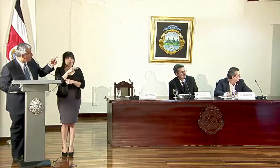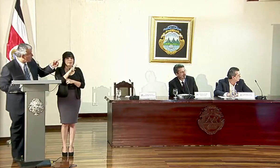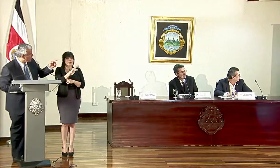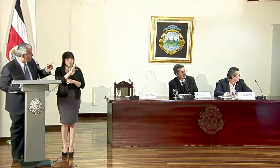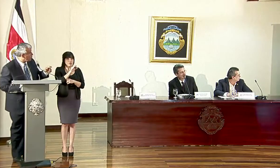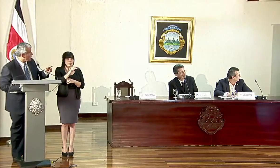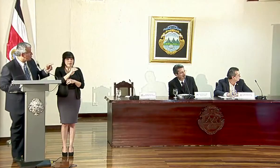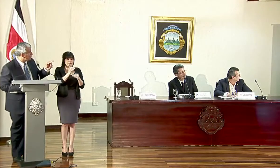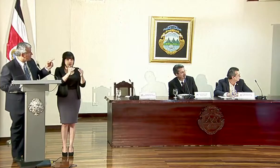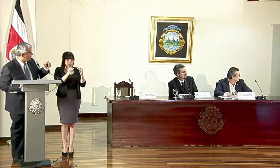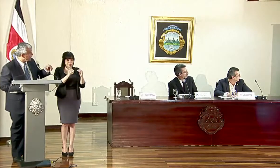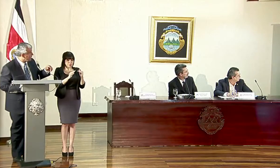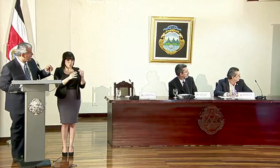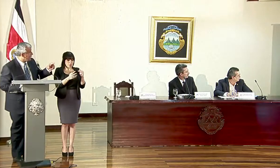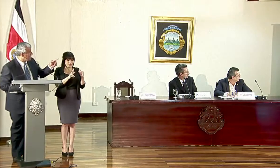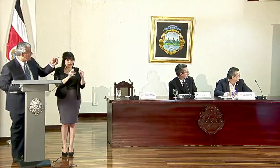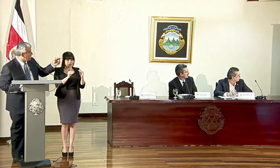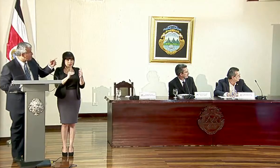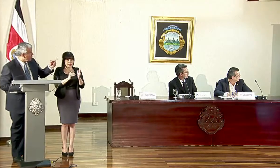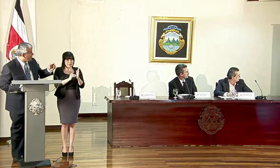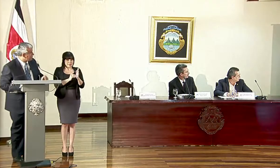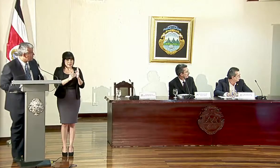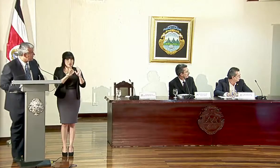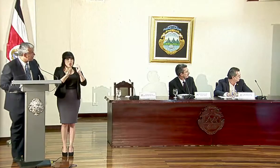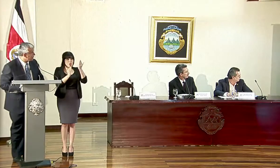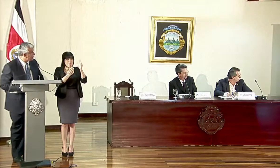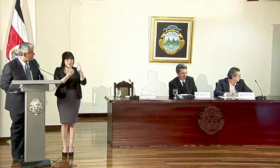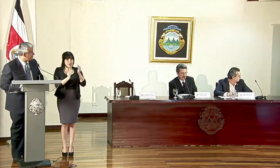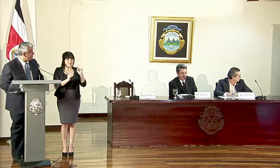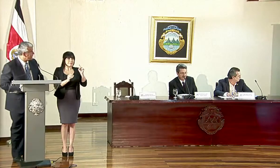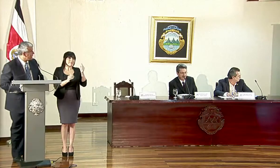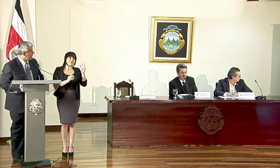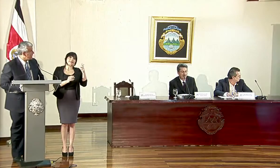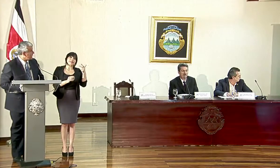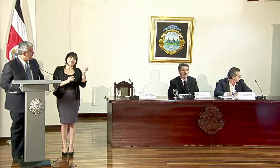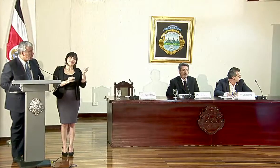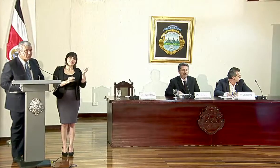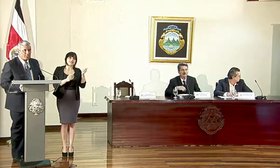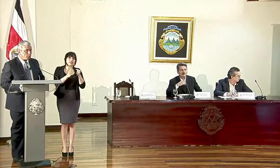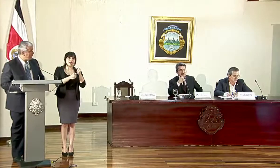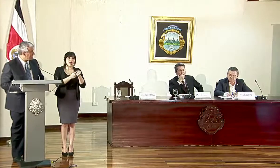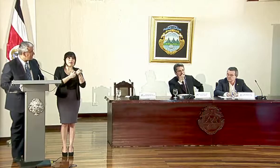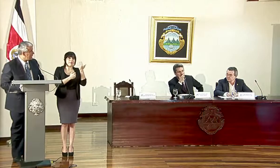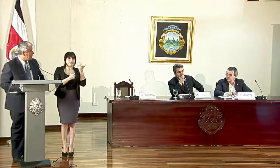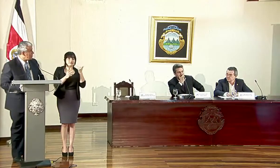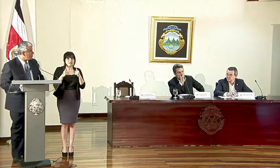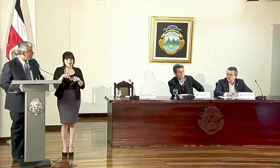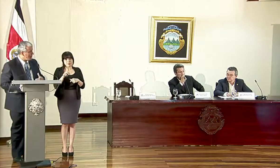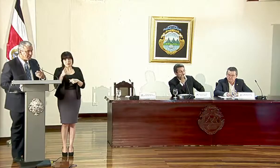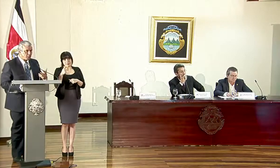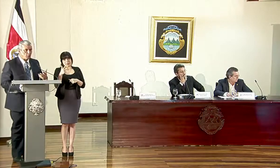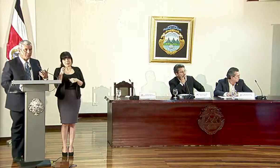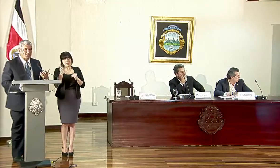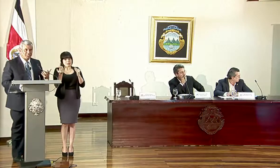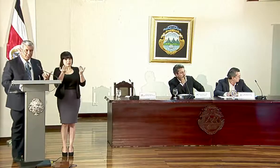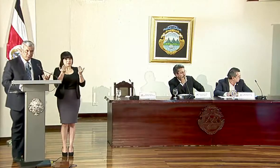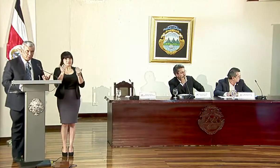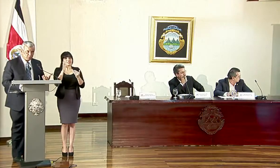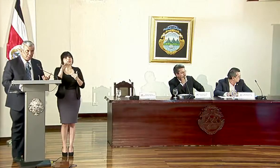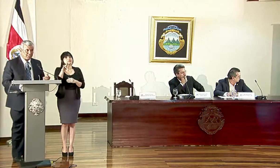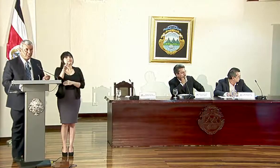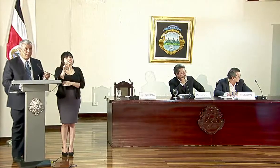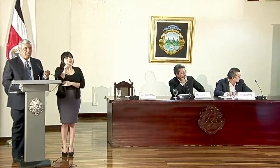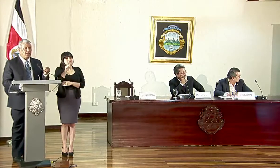mil, luego en el cuarto 30 mil, las comparaciones del primer trimestre del año pasado y de este nos llevan a